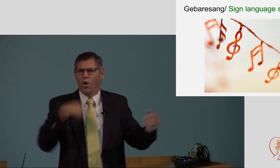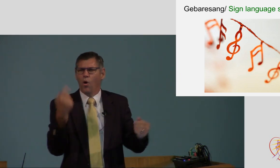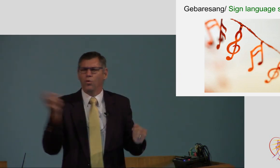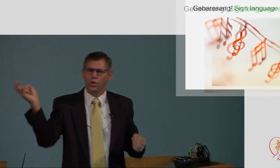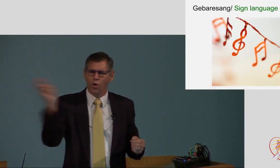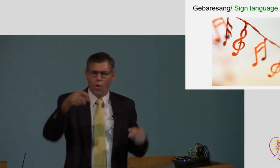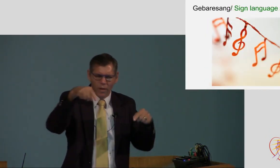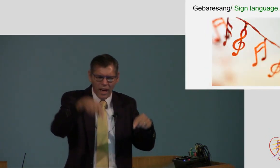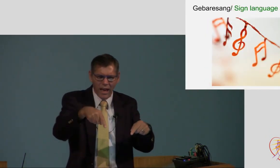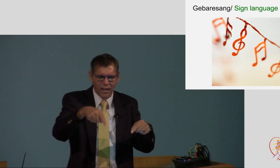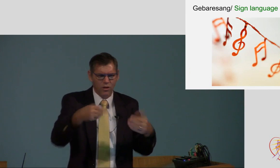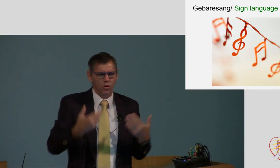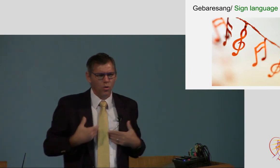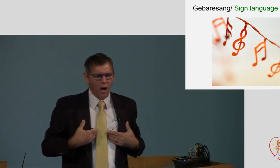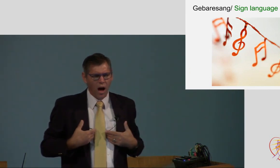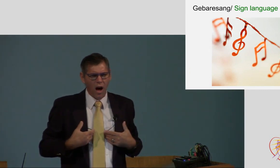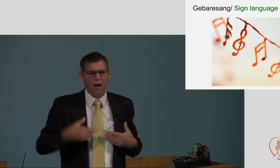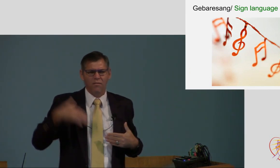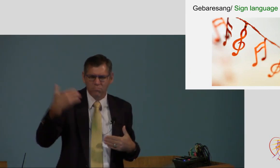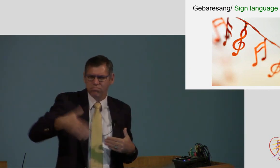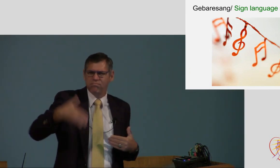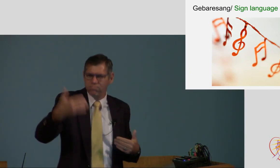ons kom hier Sondag,